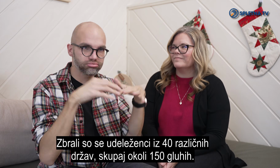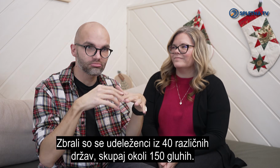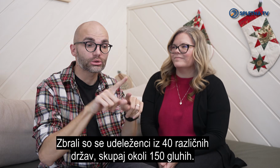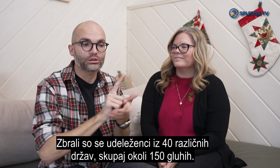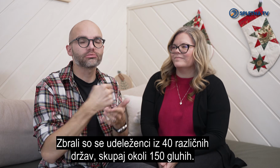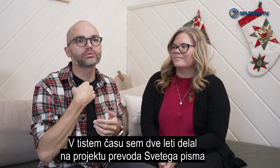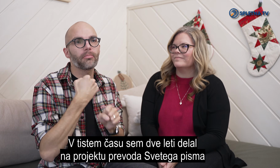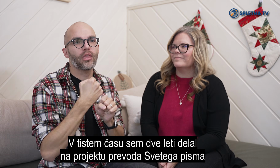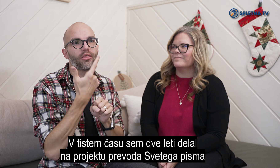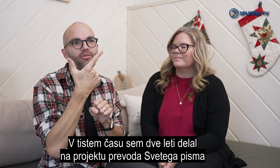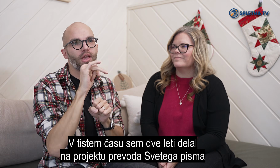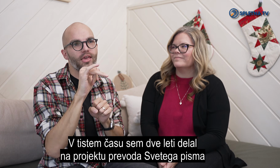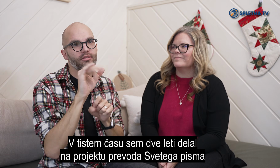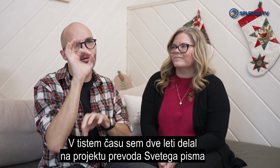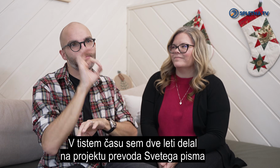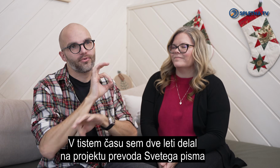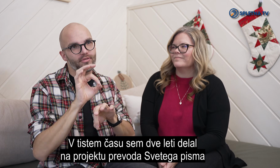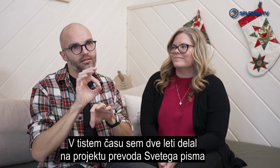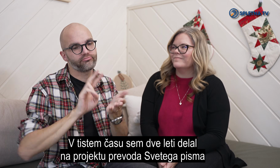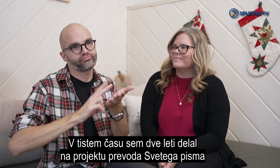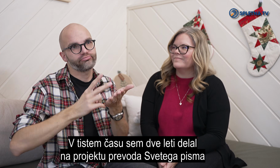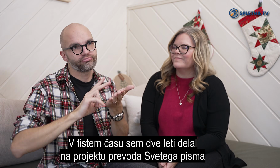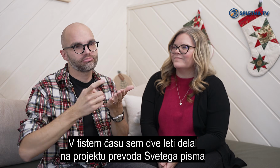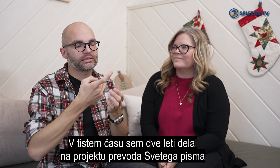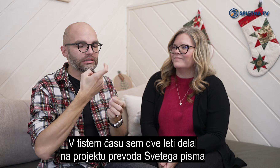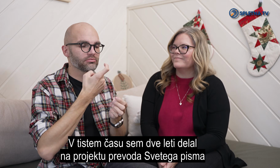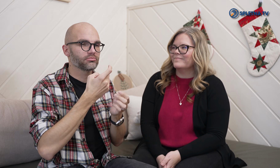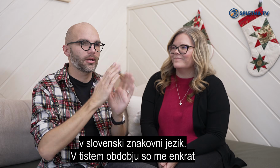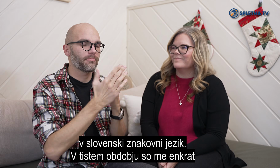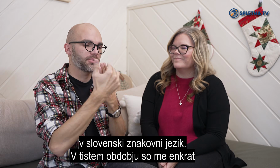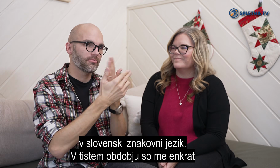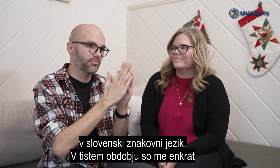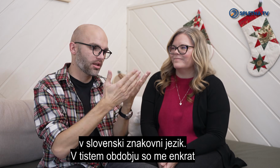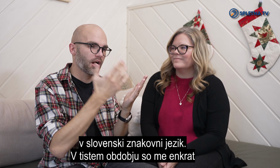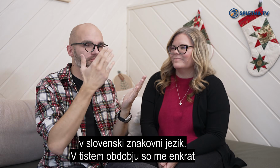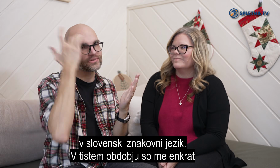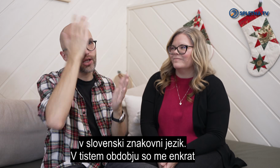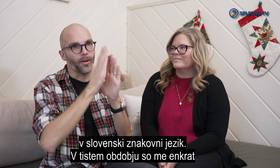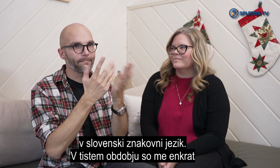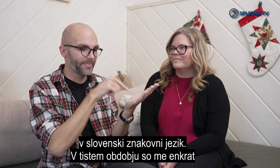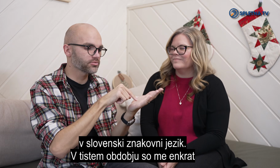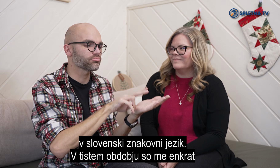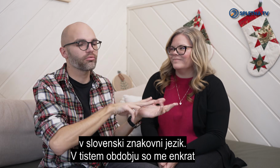V tistem času sem 2 leti delal na projektu prevoda Svetega pisma v slovenski znakovni jezik.